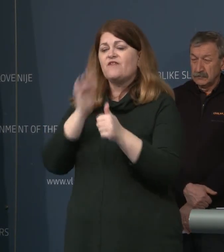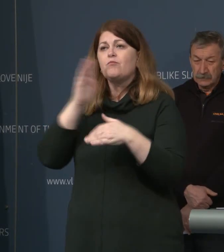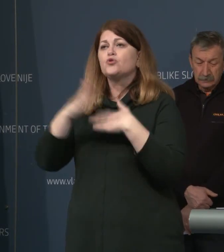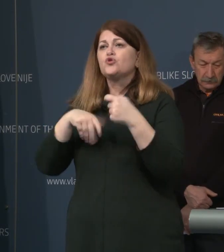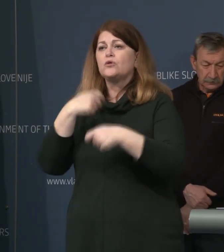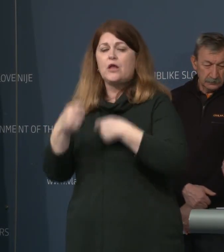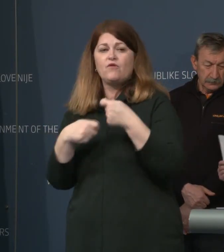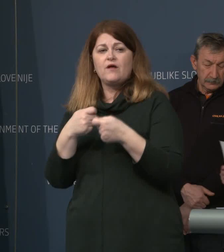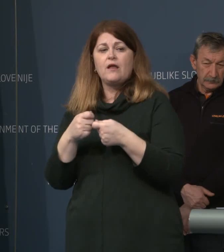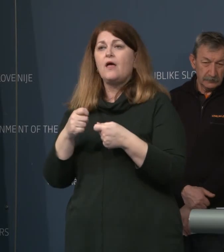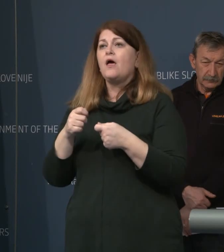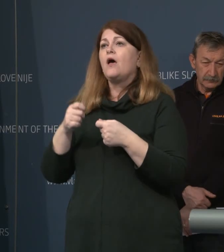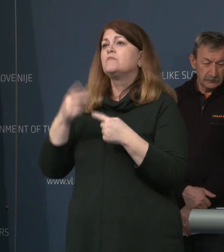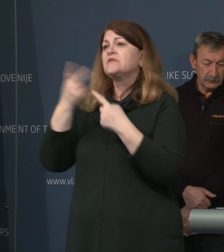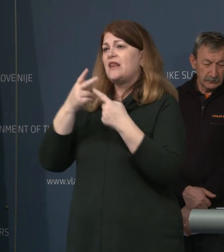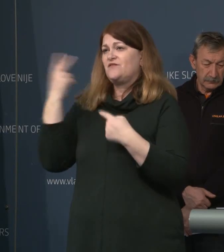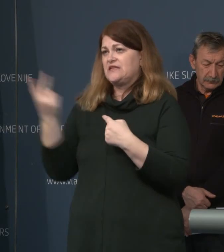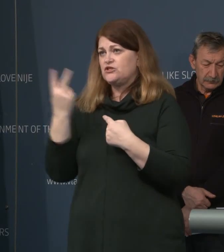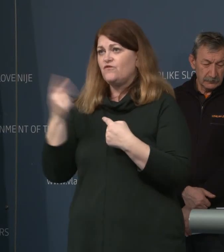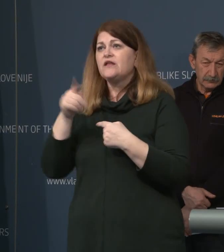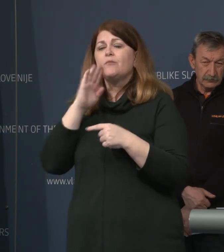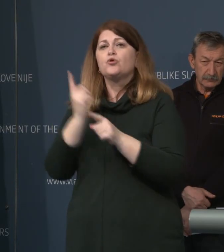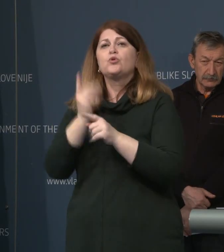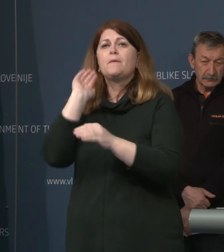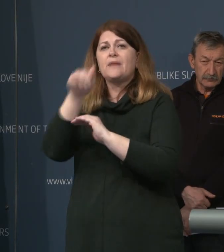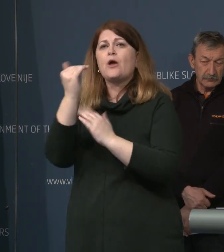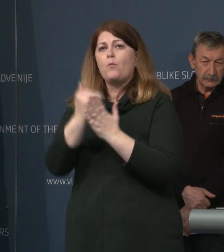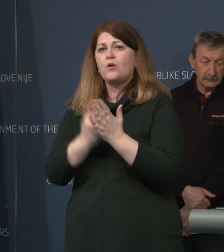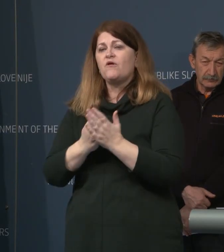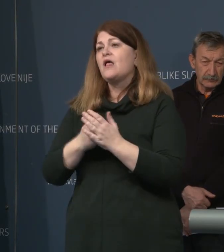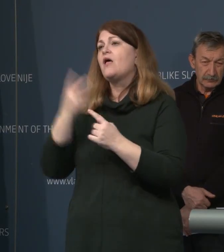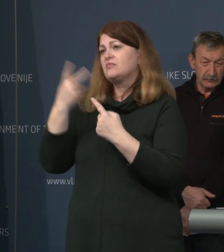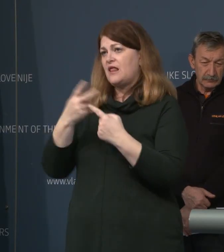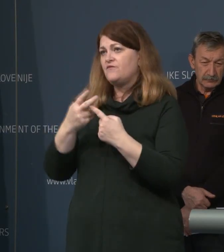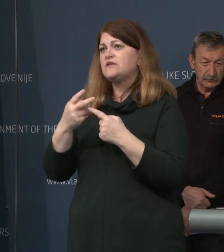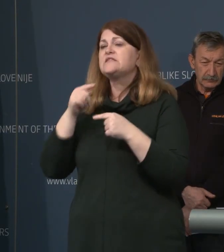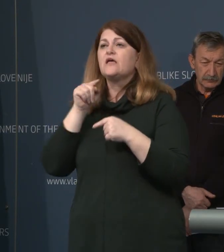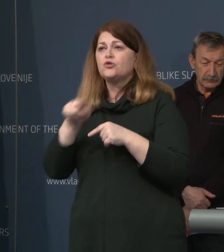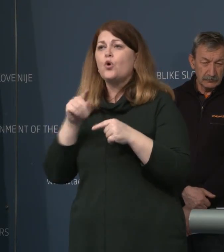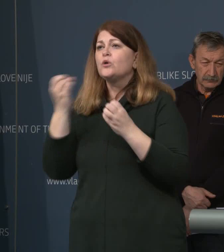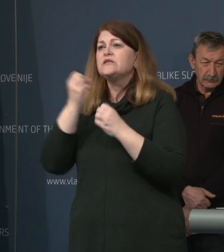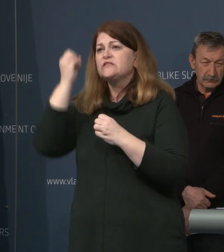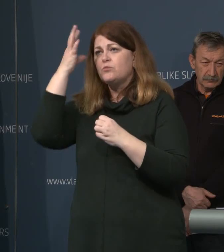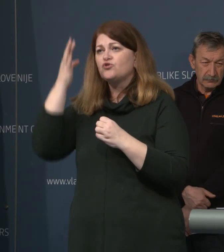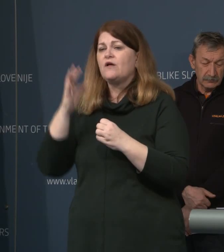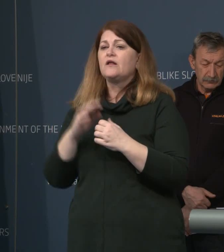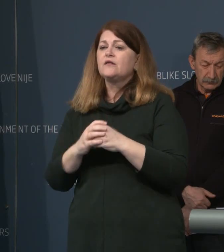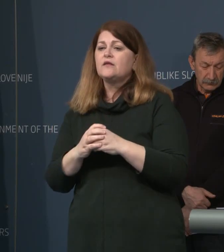sodelovala RTV Slovenija, kjer bo tudi preko programu nacionalnega televizije to